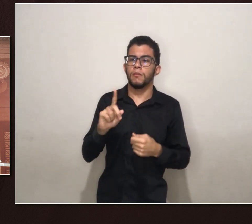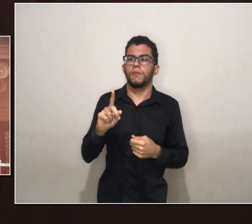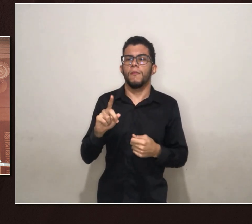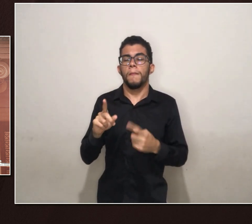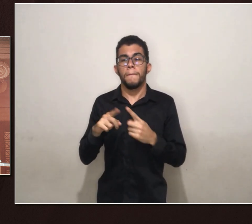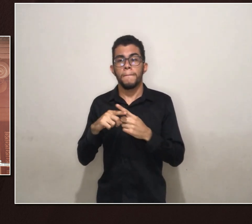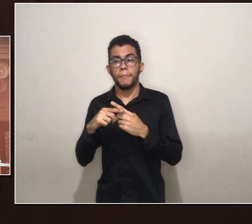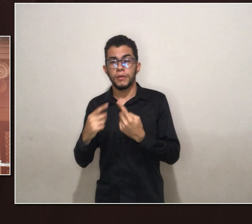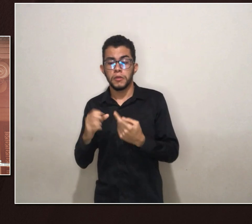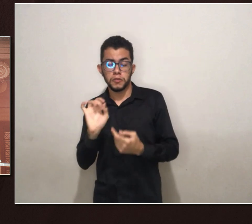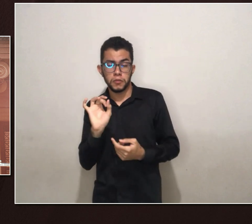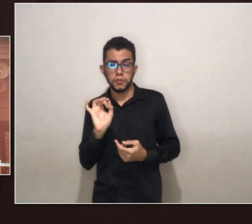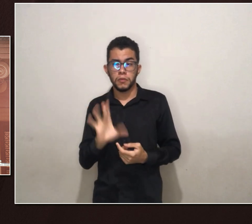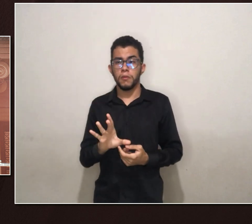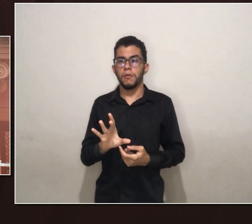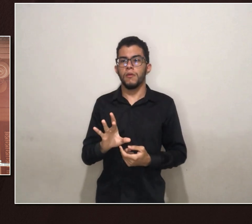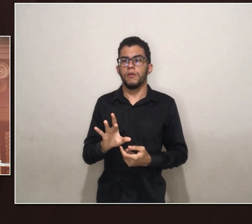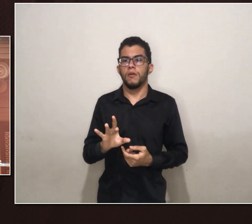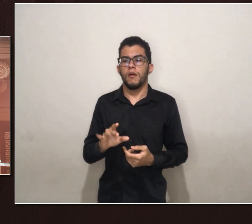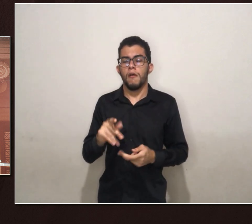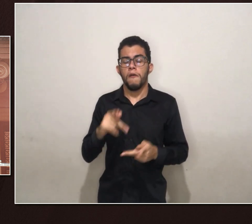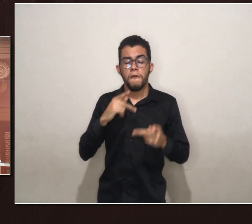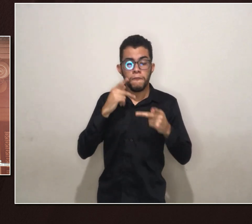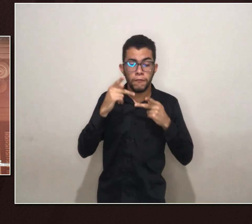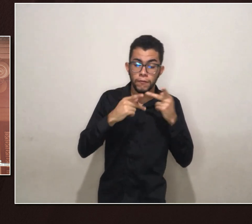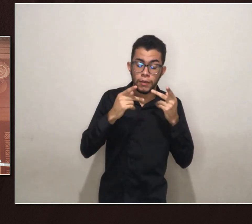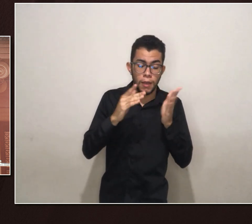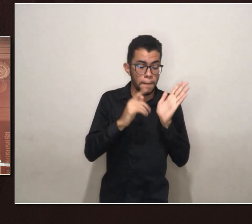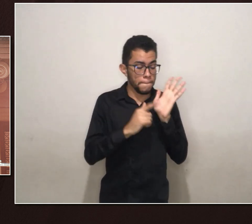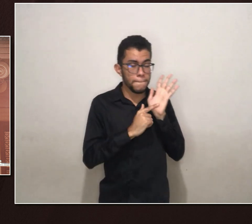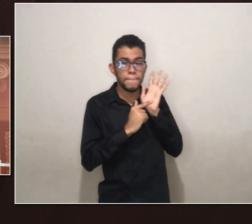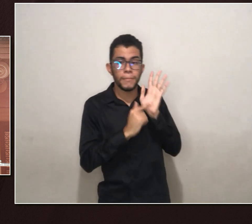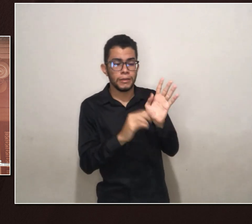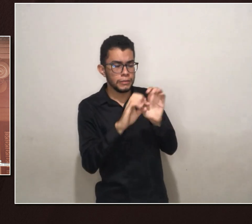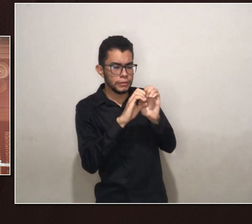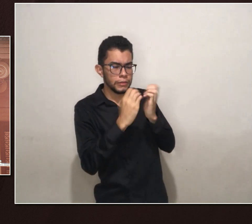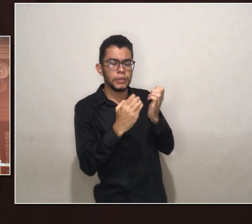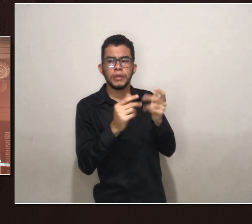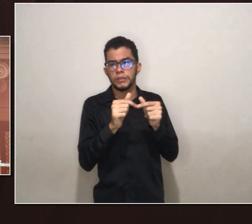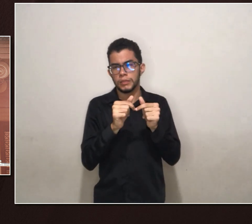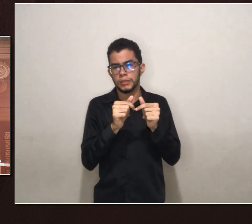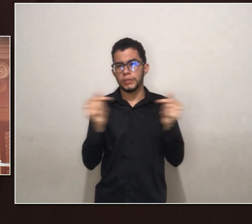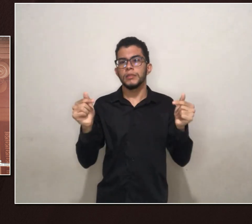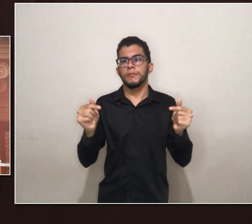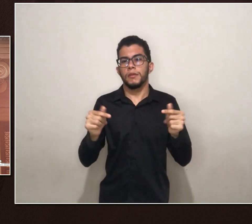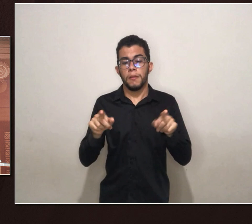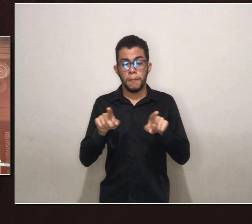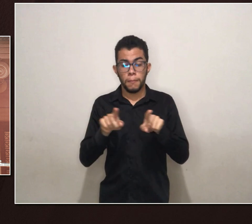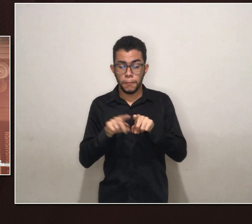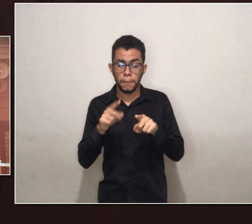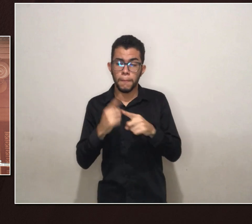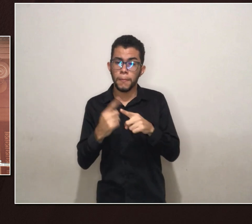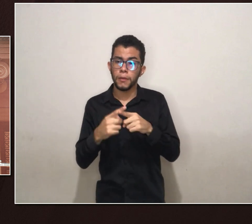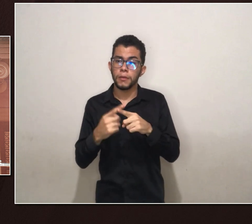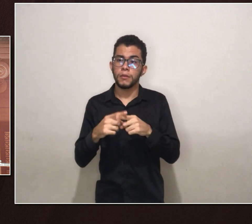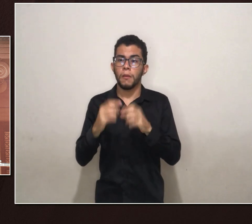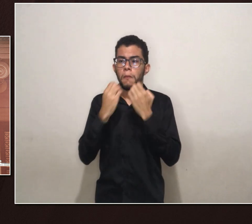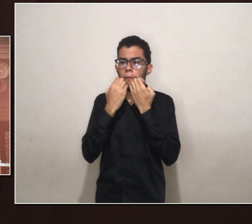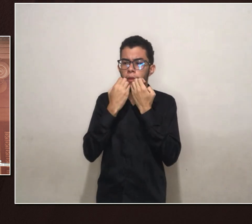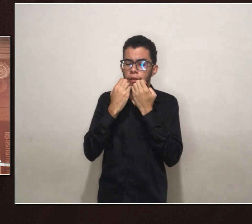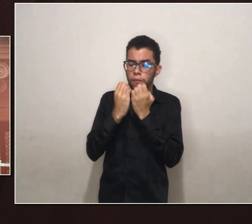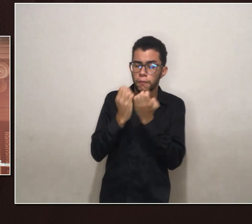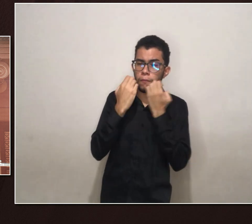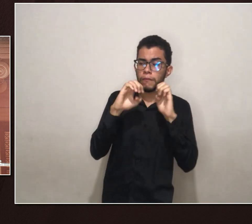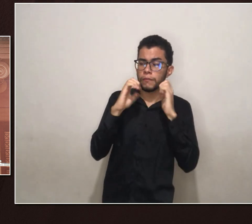né, falar, apresentar o Evangelho, e o Evangelho vai fazer o trabalho ele mesmo, né? Porque, né, alguém